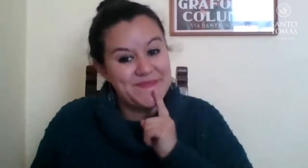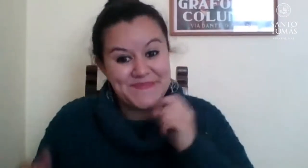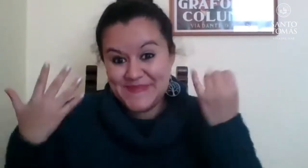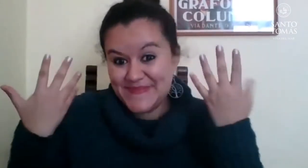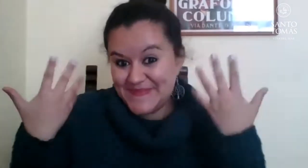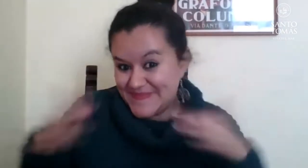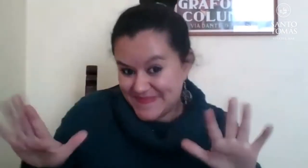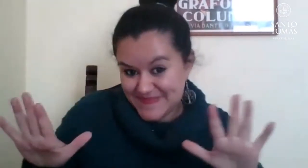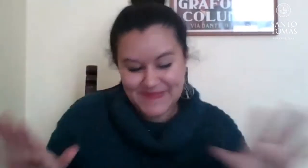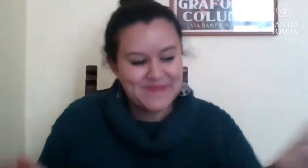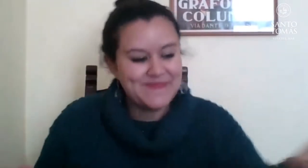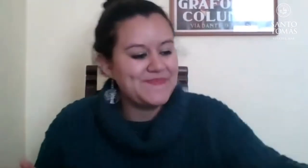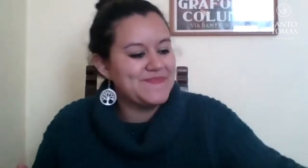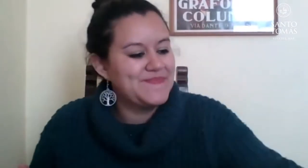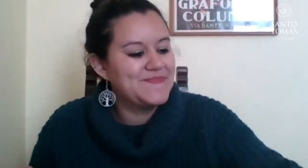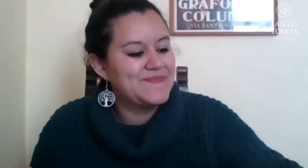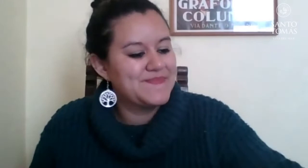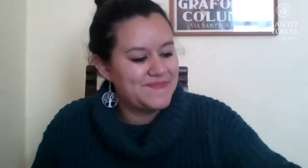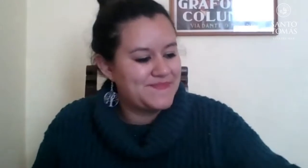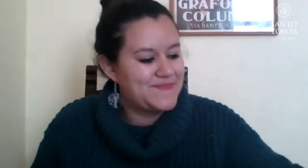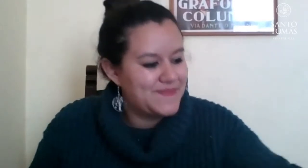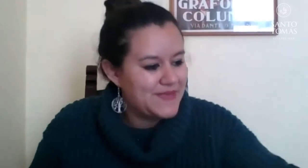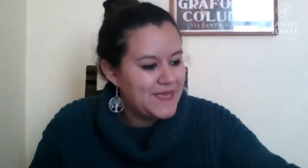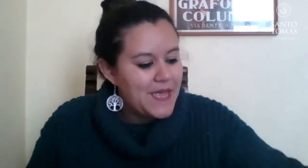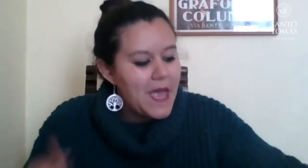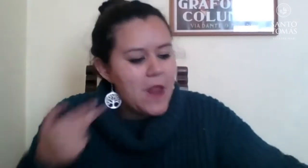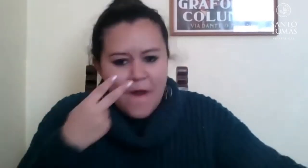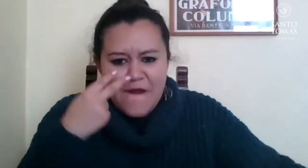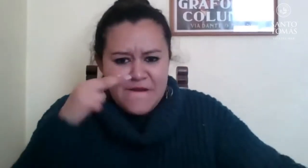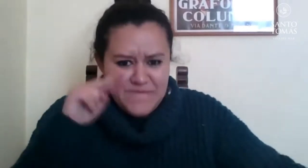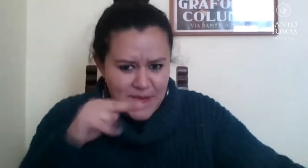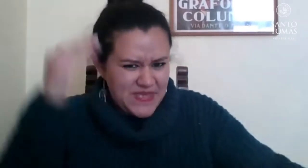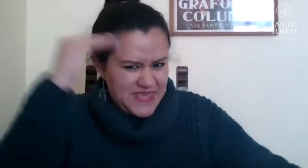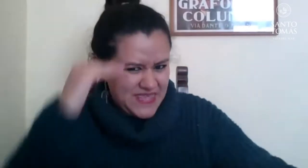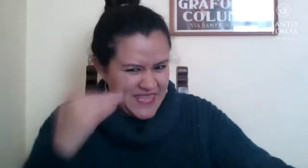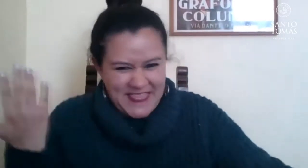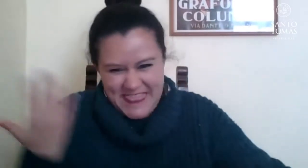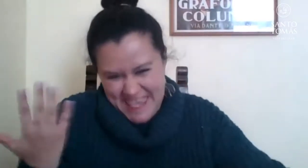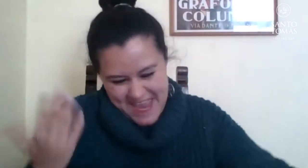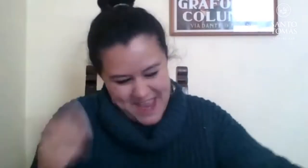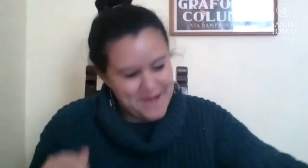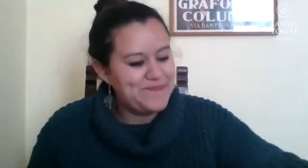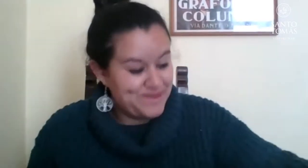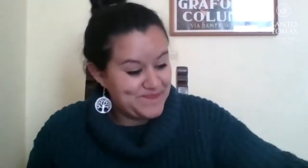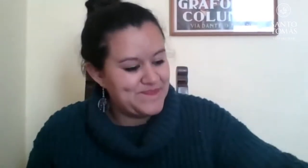Con señas que nosotros utilizamos ya sea en el trabajo o en el CFT.